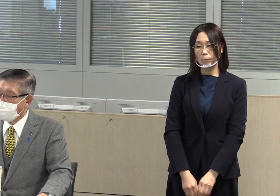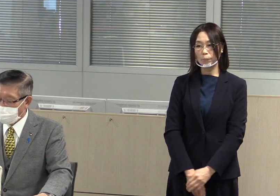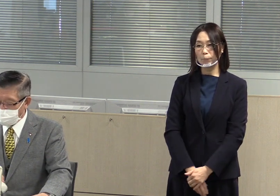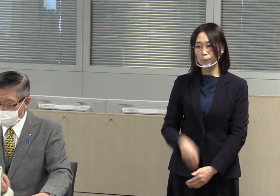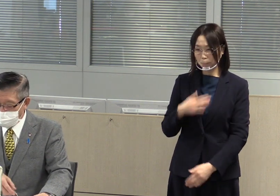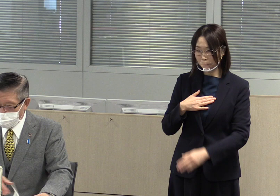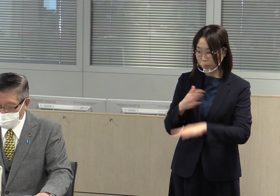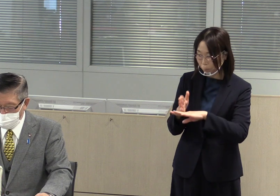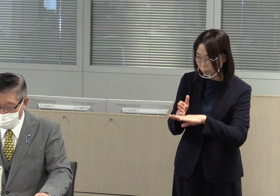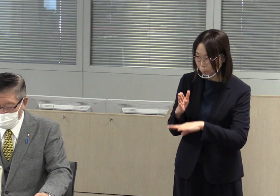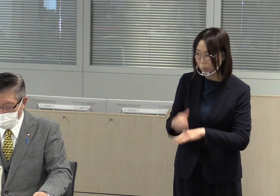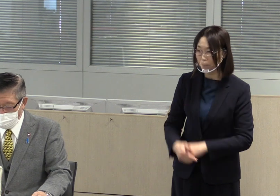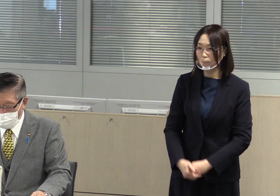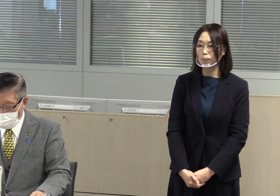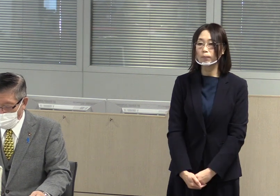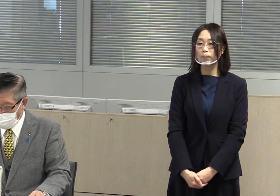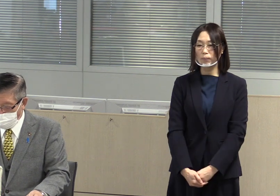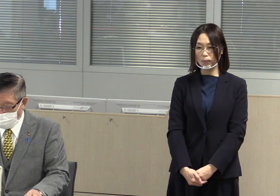ありがとうございました。